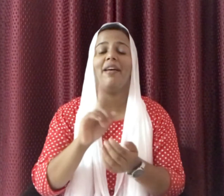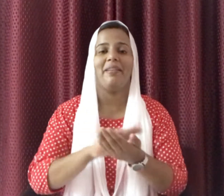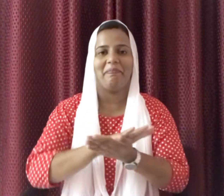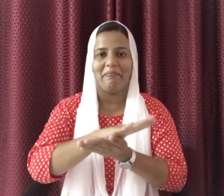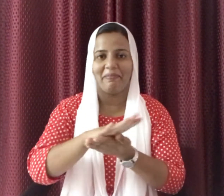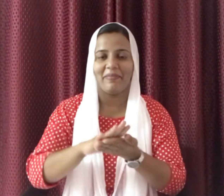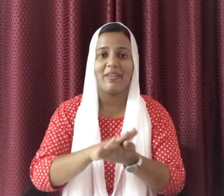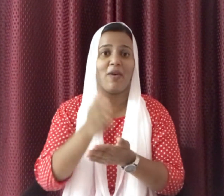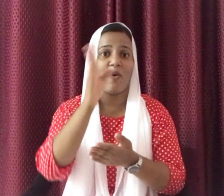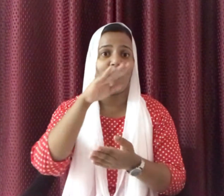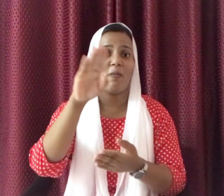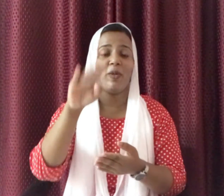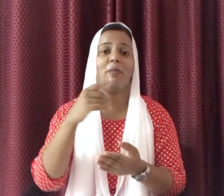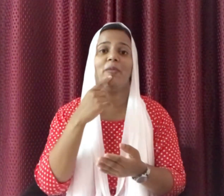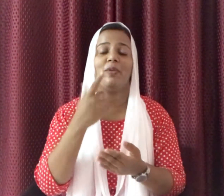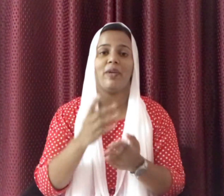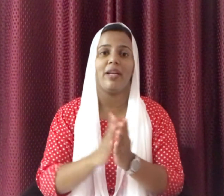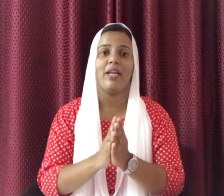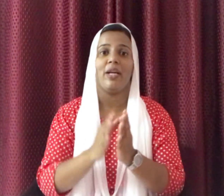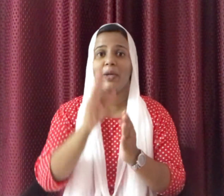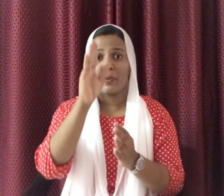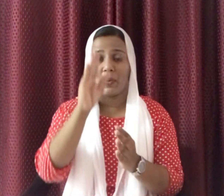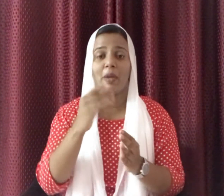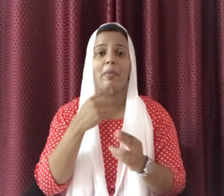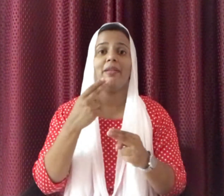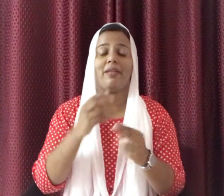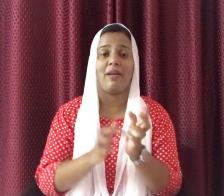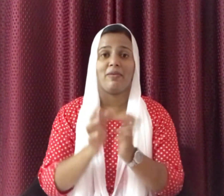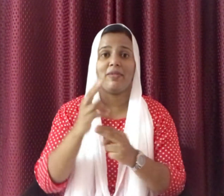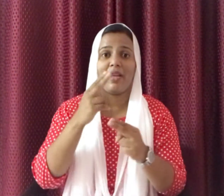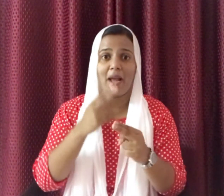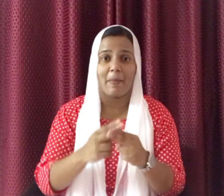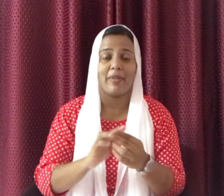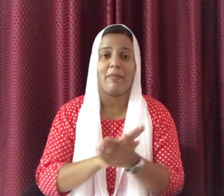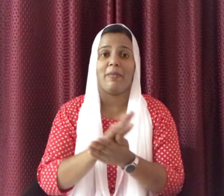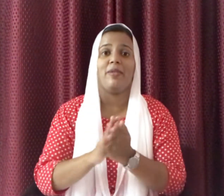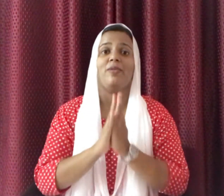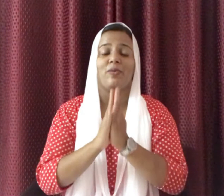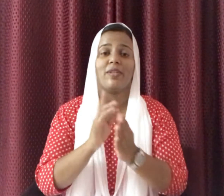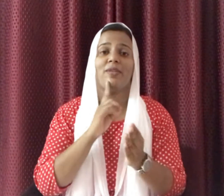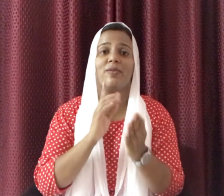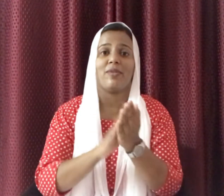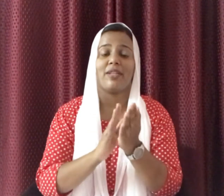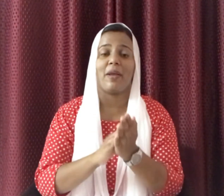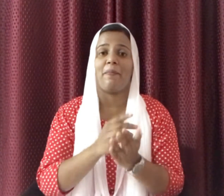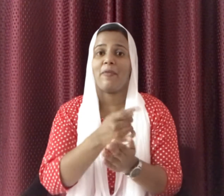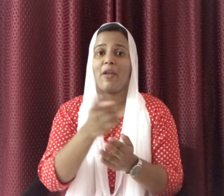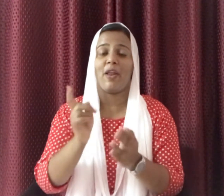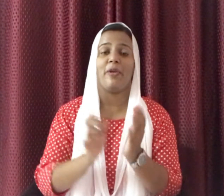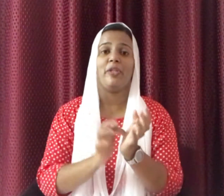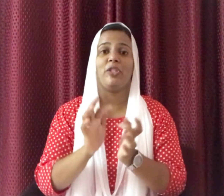പരിശുദ്ധനാകുന്നു. 9-ാമത്തെ വാക്ക് പറയുക, നമ്മുടെ യഹോവയെ പുകഴ്ത്തുവീൻ, അവൻ്റെ വിശുദ്ധ പർവ്വതത്തിൽ നമസ്കരിപ്പീൻ, നമ്മുടെ ദൈവമായ